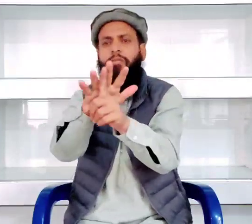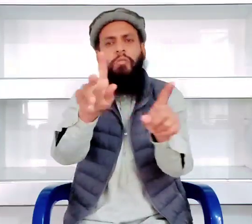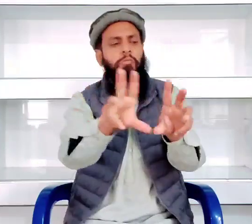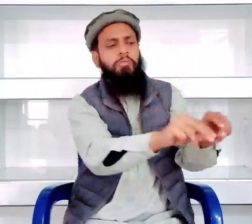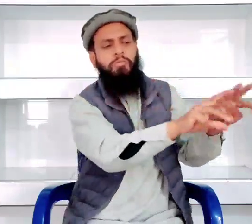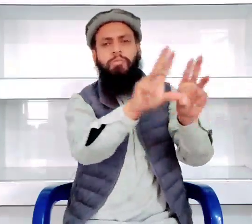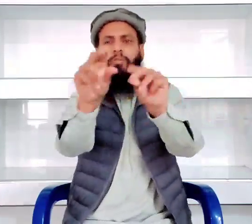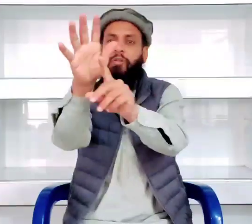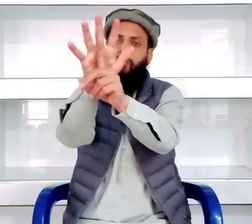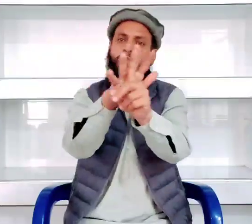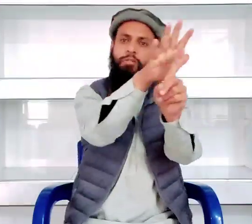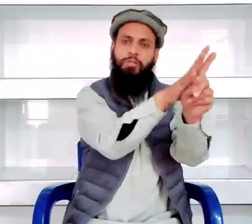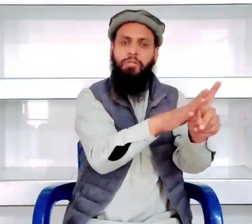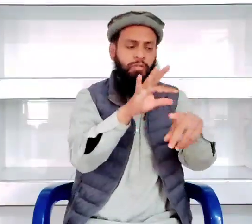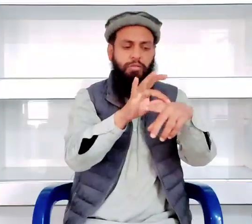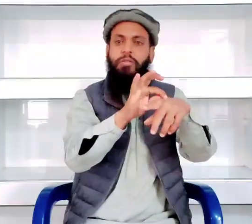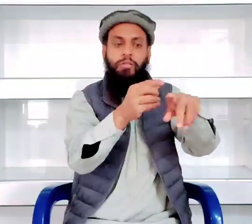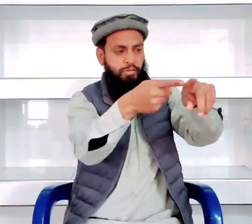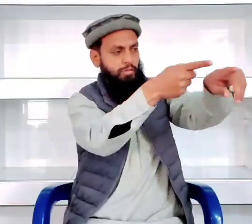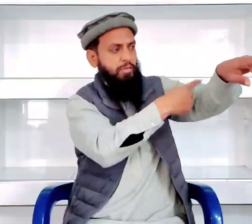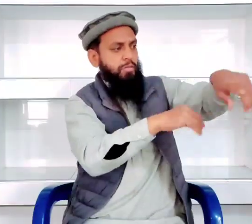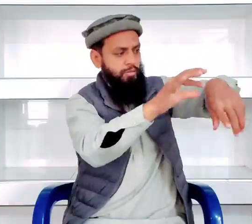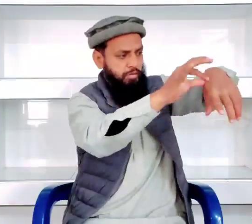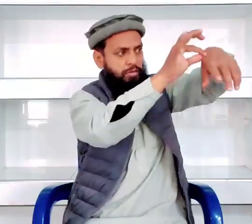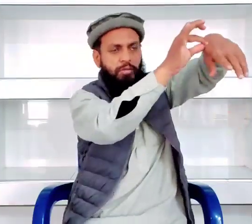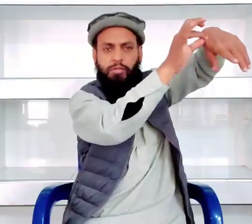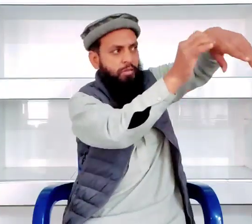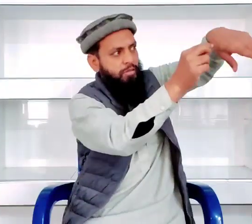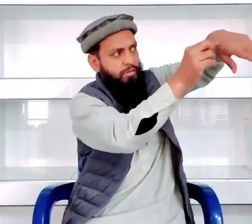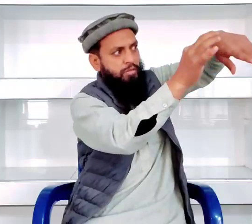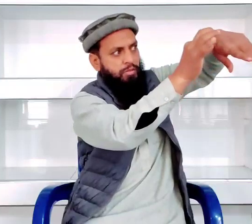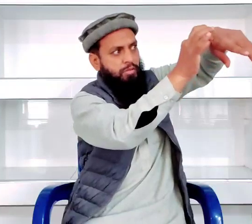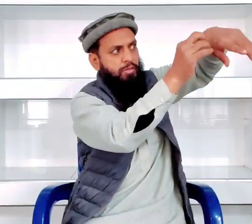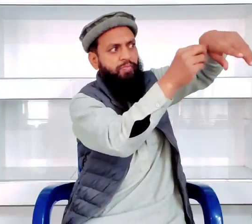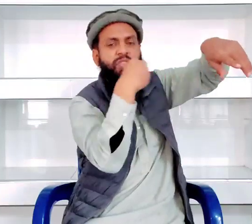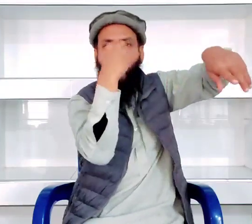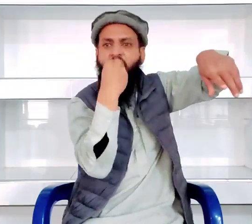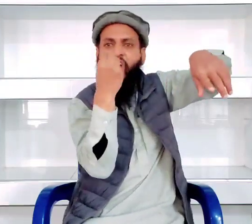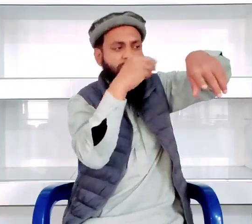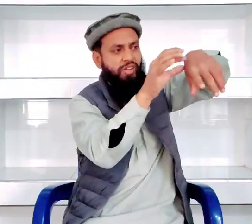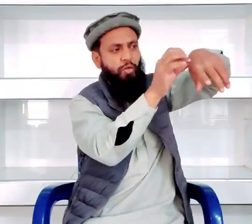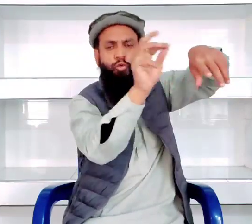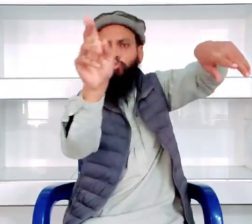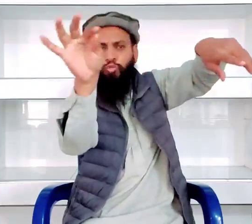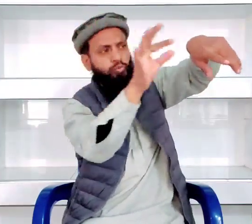جدا جسم حرام اور نجائز کمائی کے ساتھ بنیا ہو جائے لا يدخل